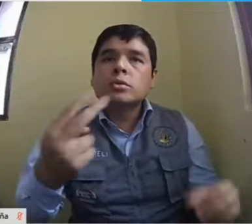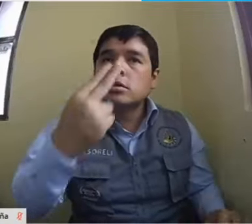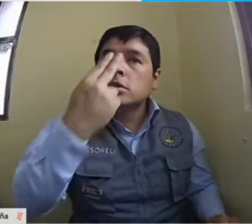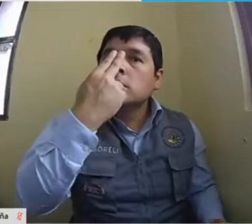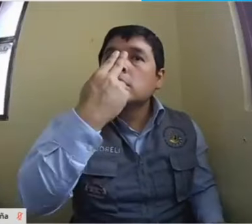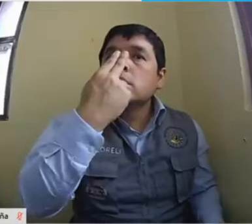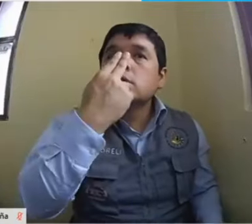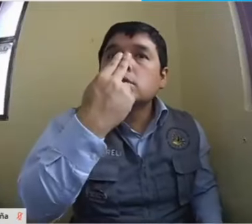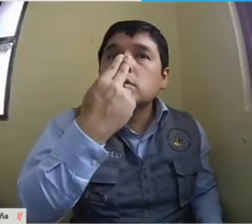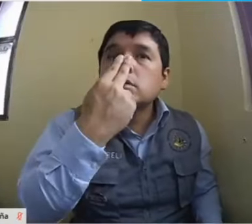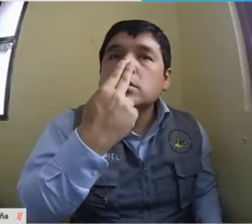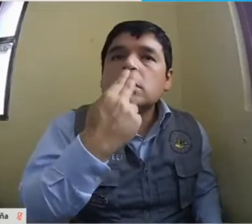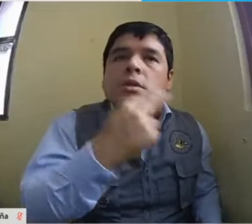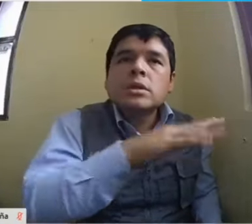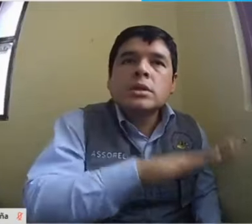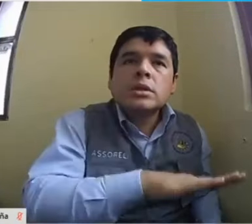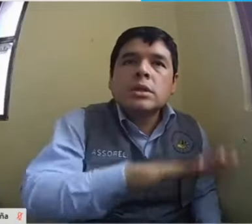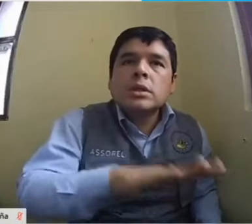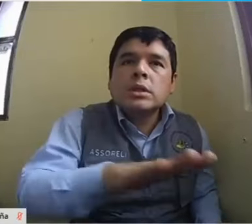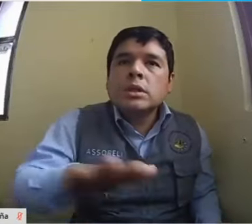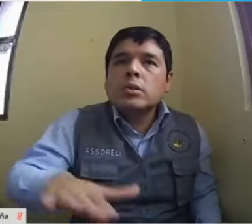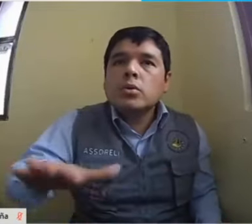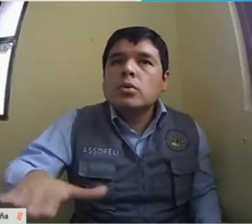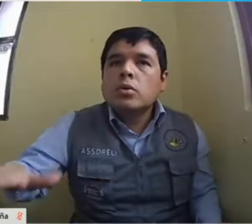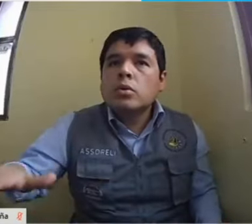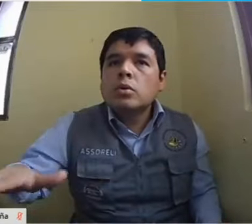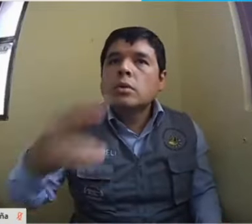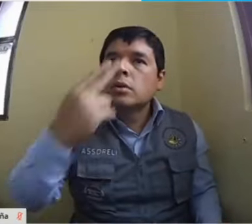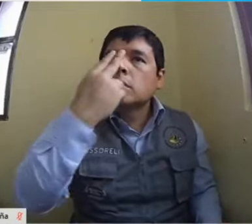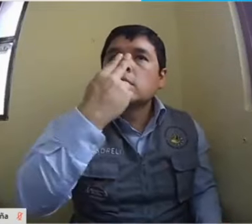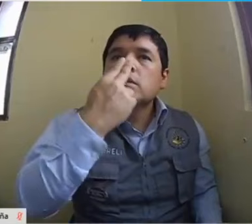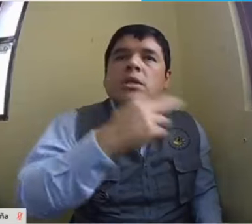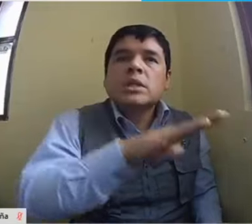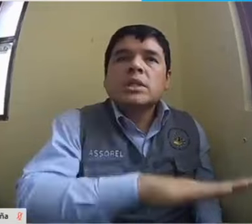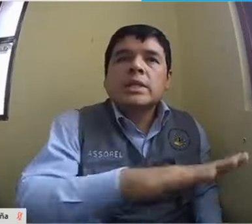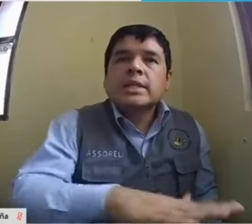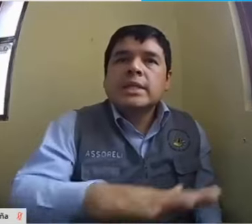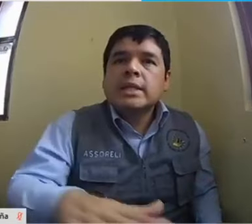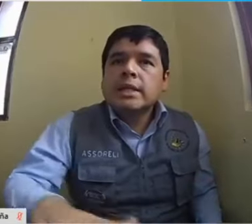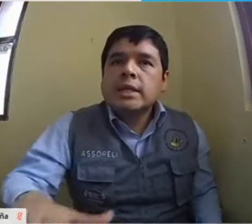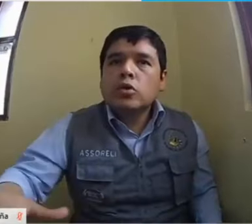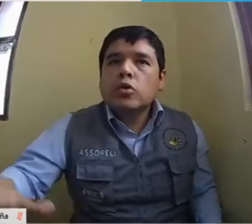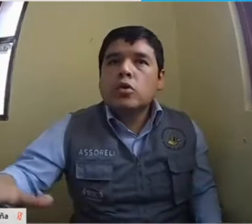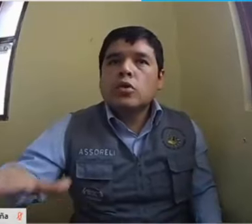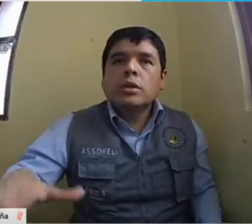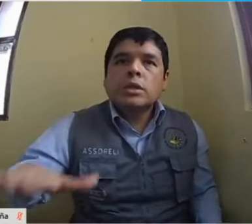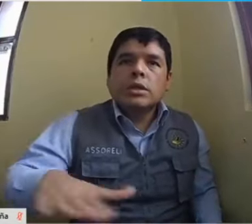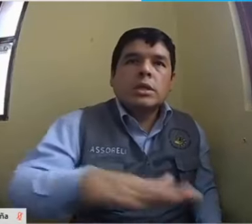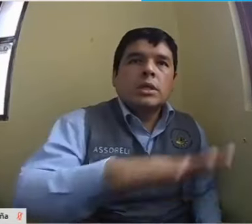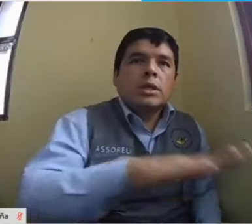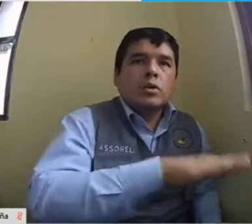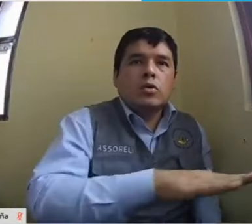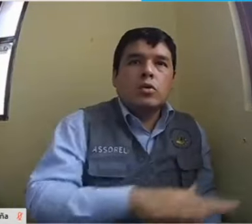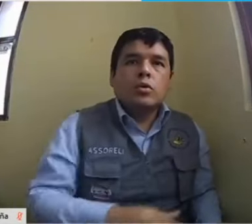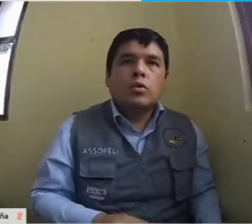cuando son muchos niños, el mismo movimiento, pero las palmas sí se hacen varios movimientos hacia